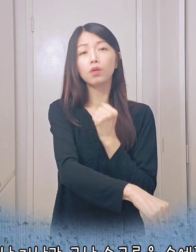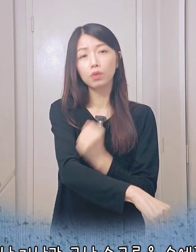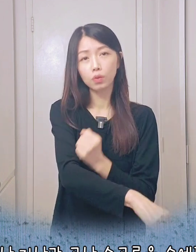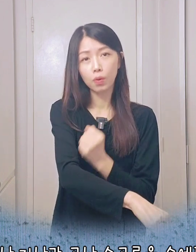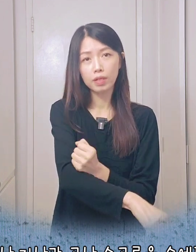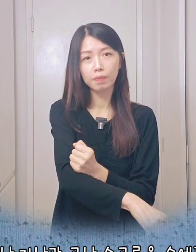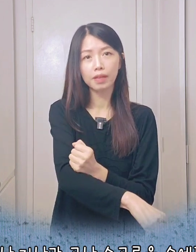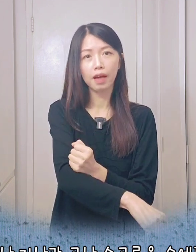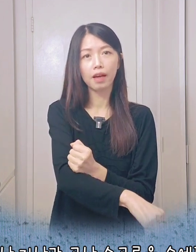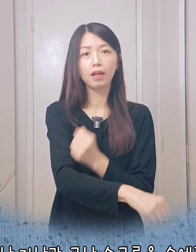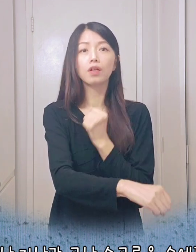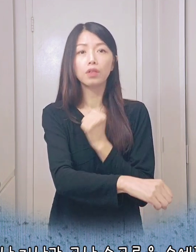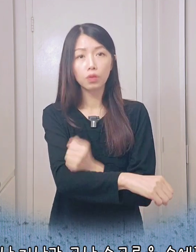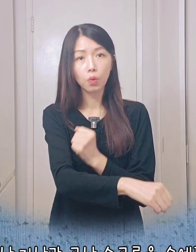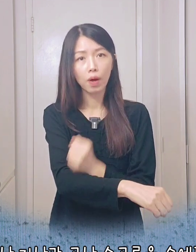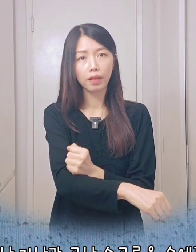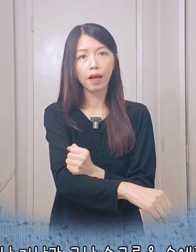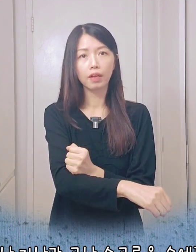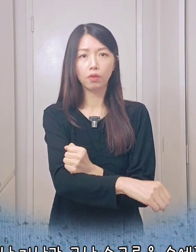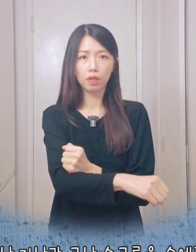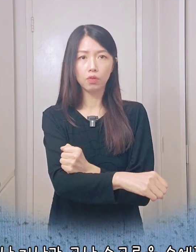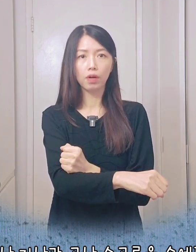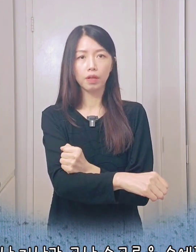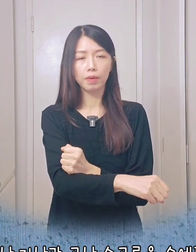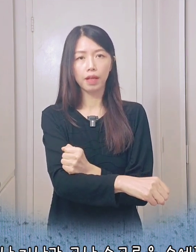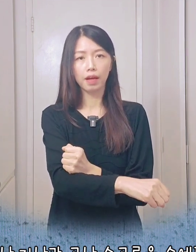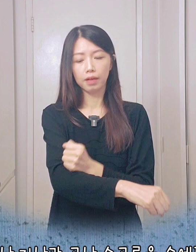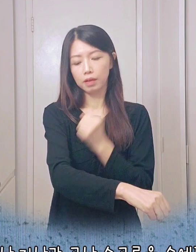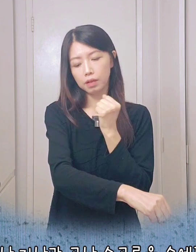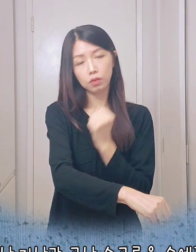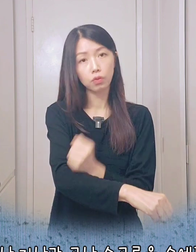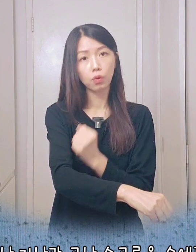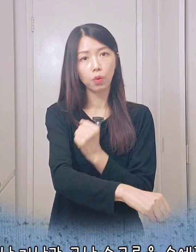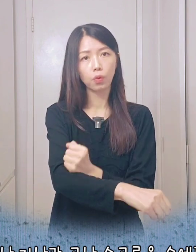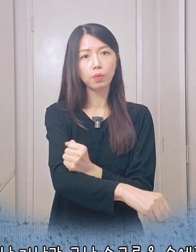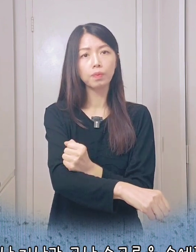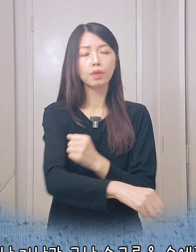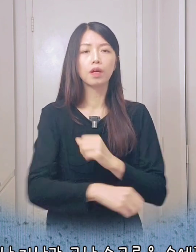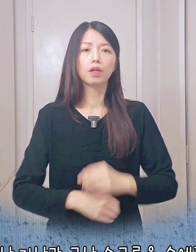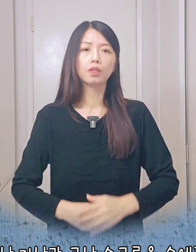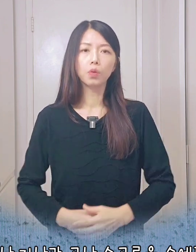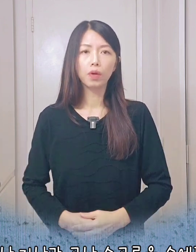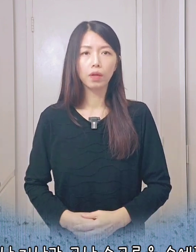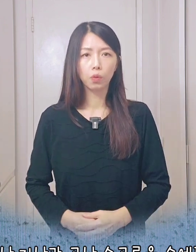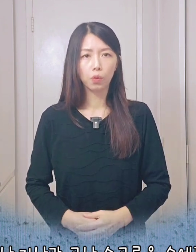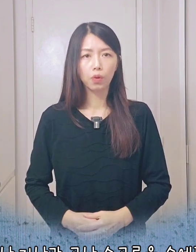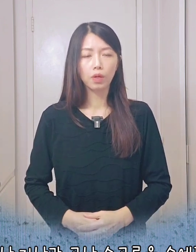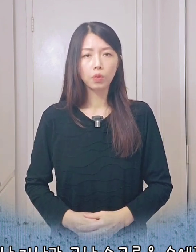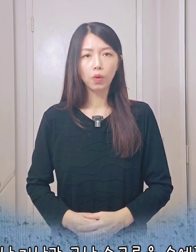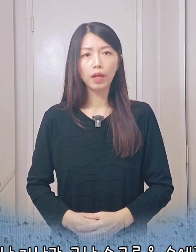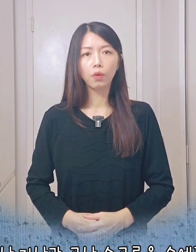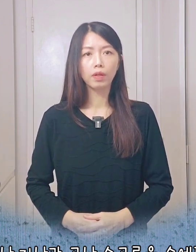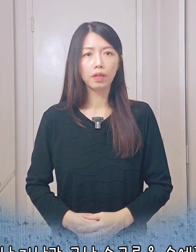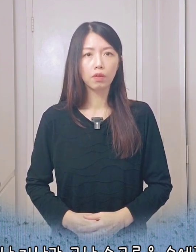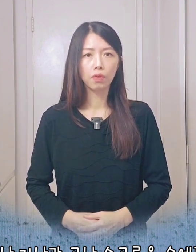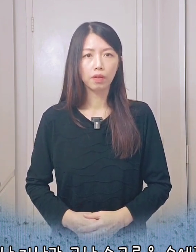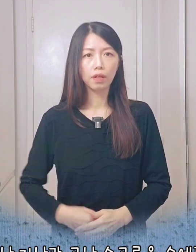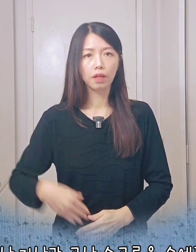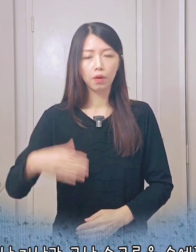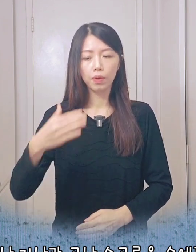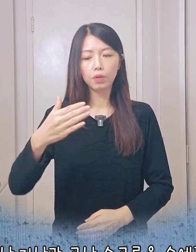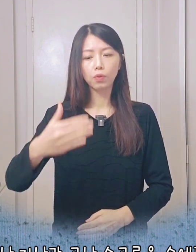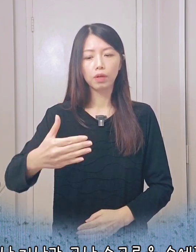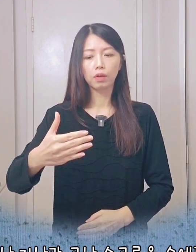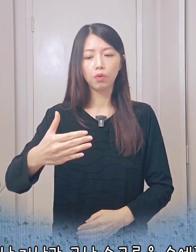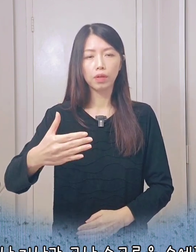돼요. 수고했습니다, 수고하다 이런 뜻의 수어가 됩니다. 수고로움 속에도. 속이라고 하는 뜻의